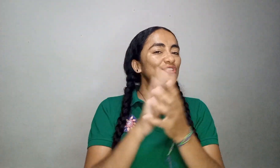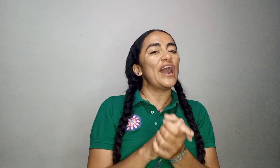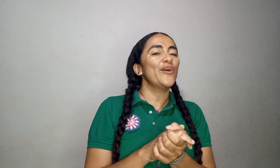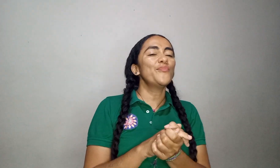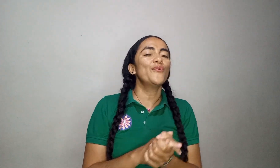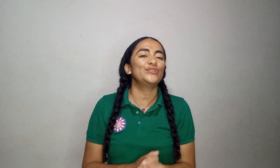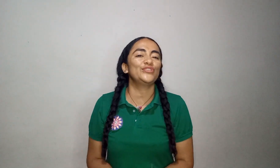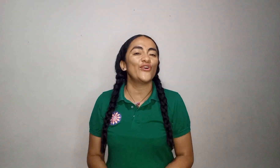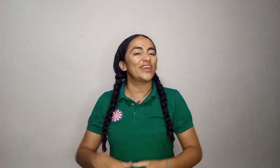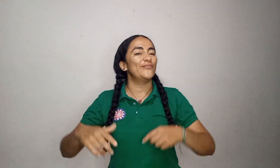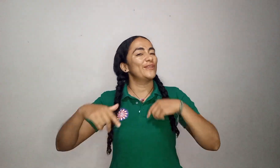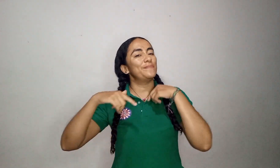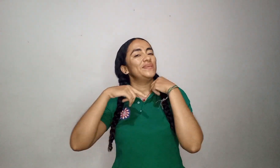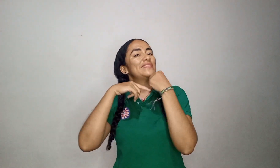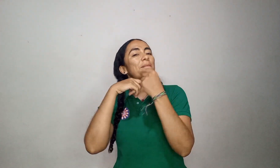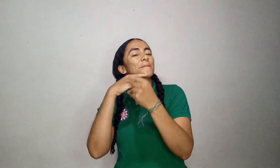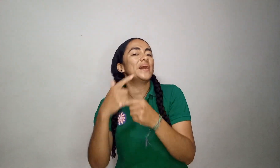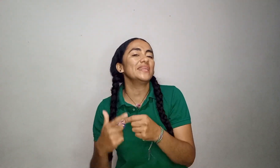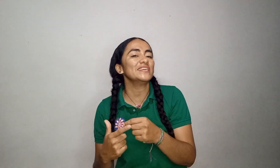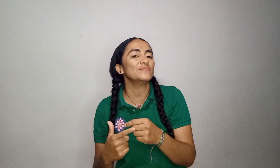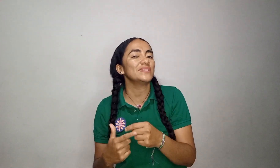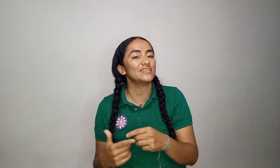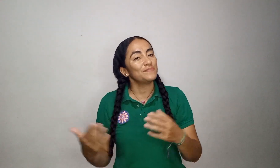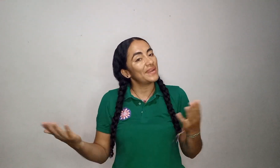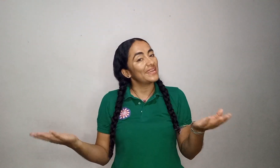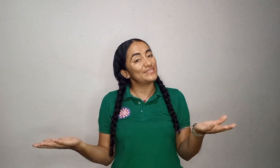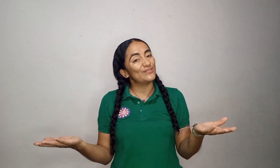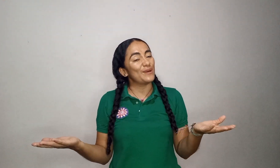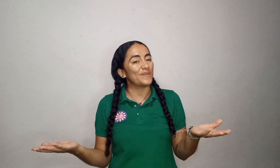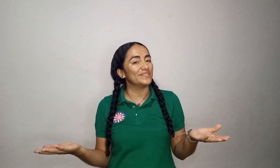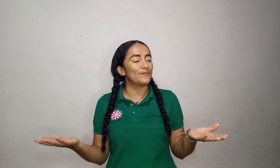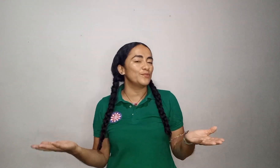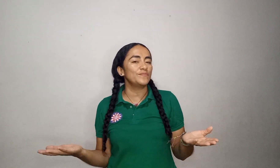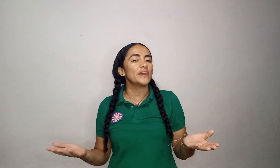gustado mucho, que lo repitan varias veces para que se los aprendan muy bien.